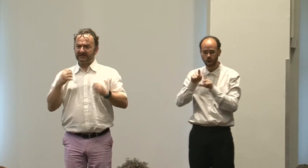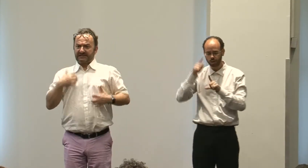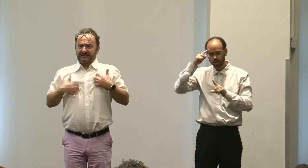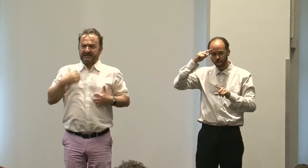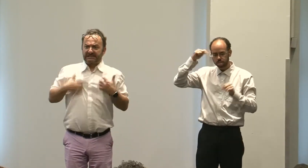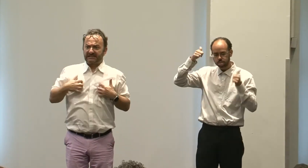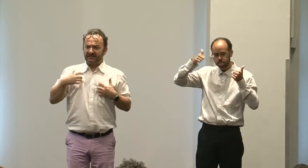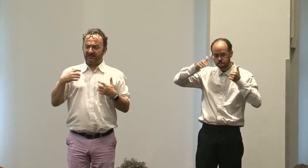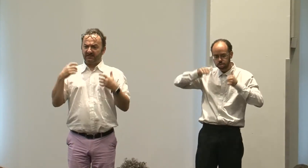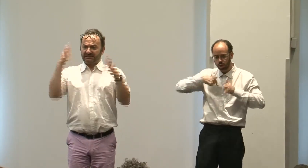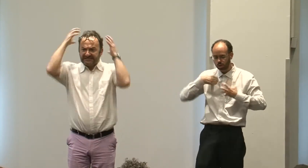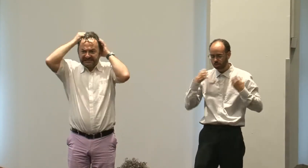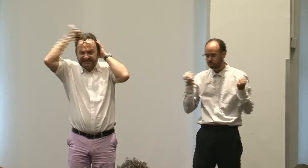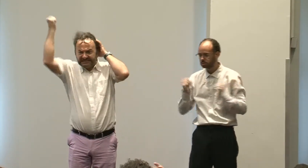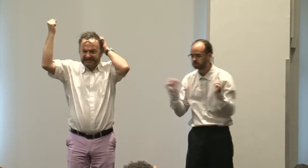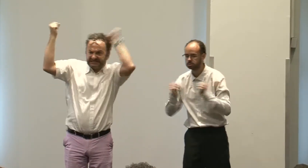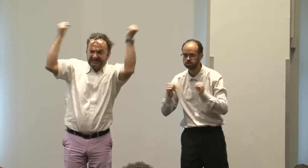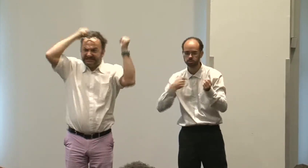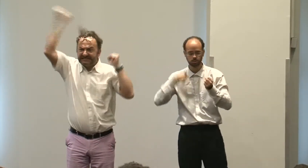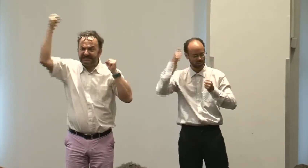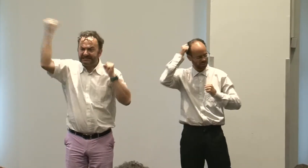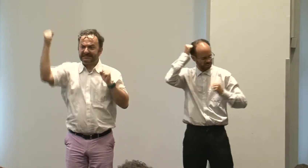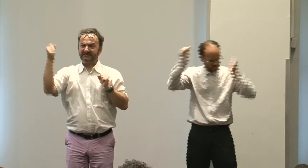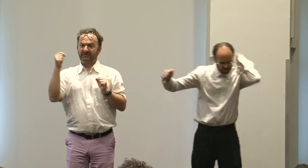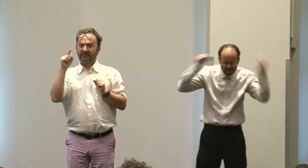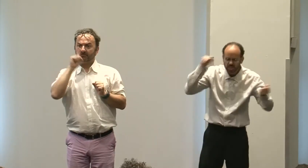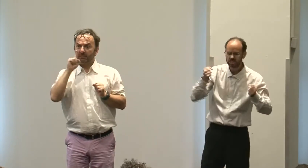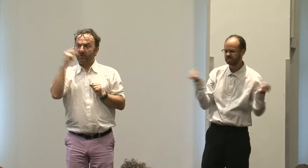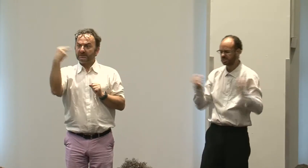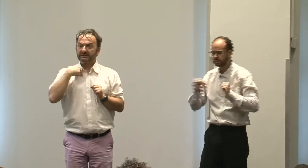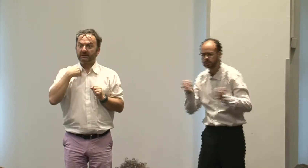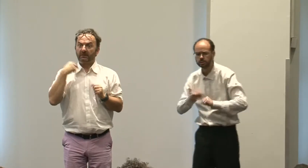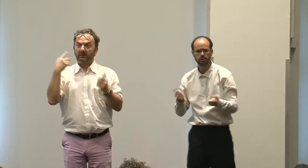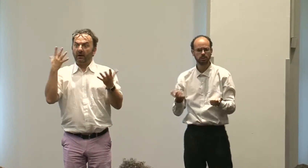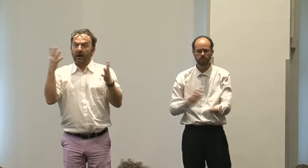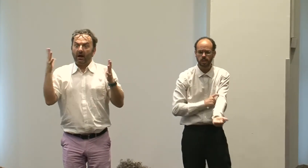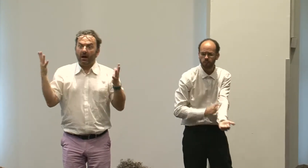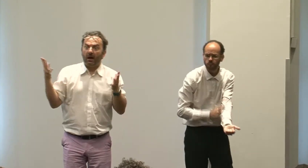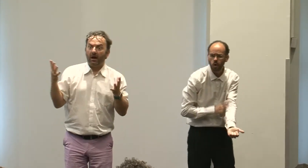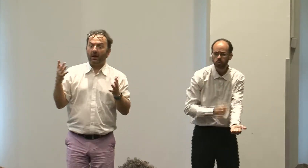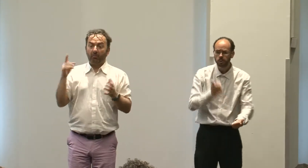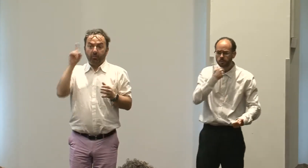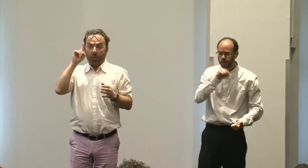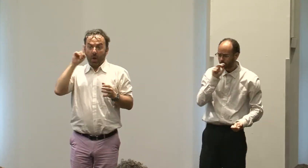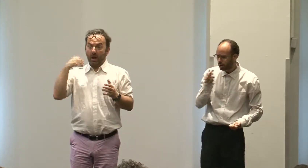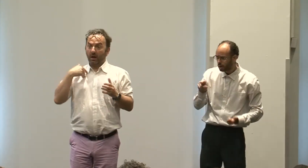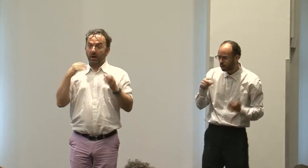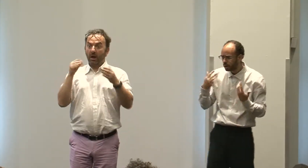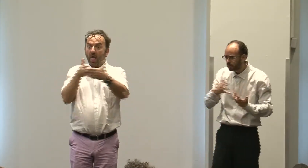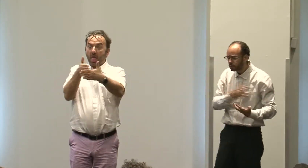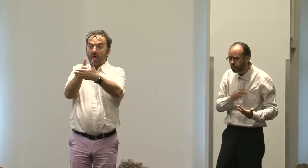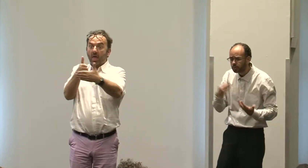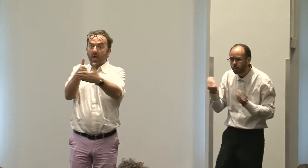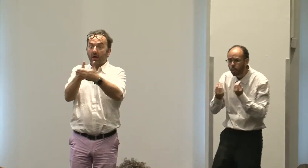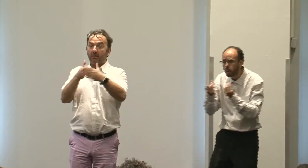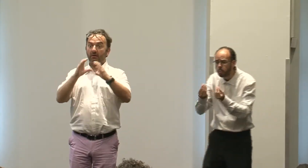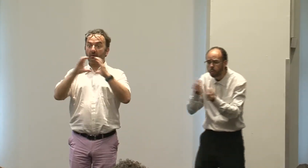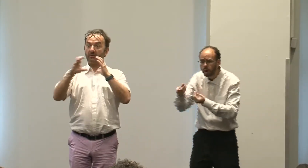Bom, a partir dos 18 meses, eu me sentia irritado,